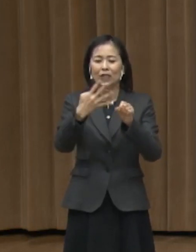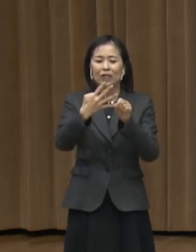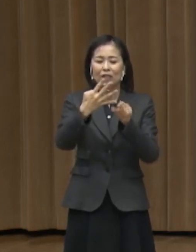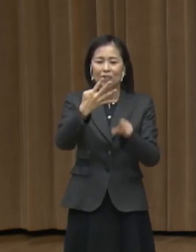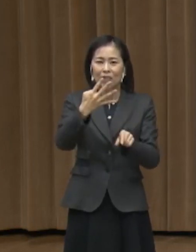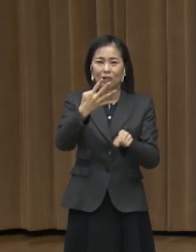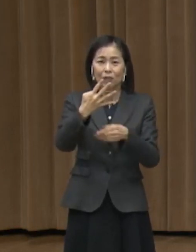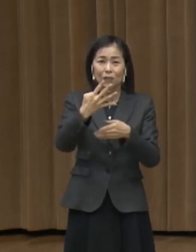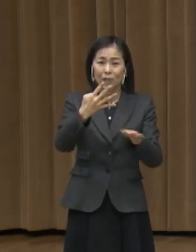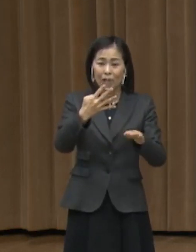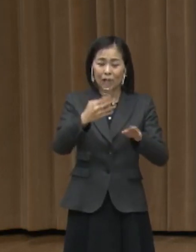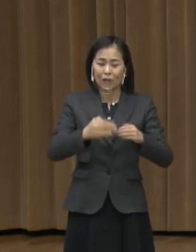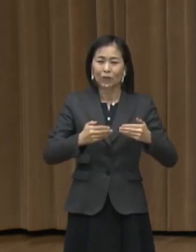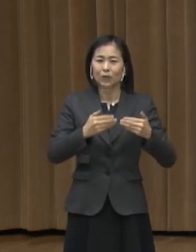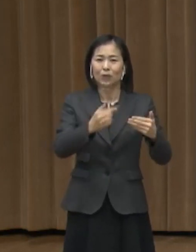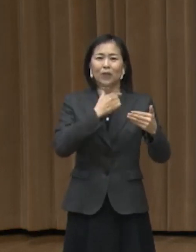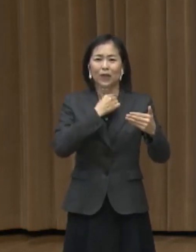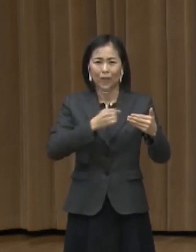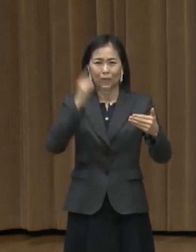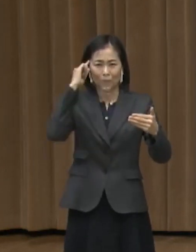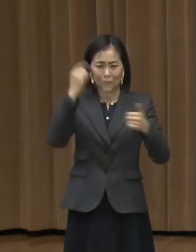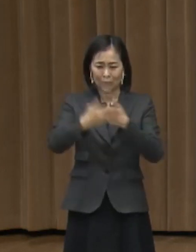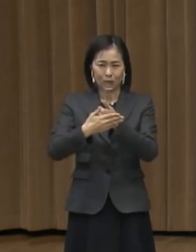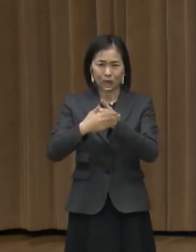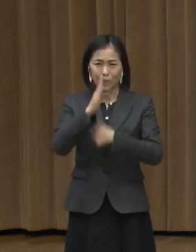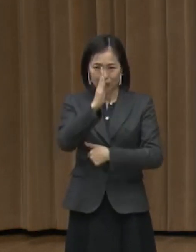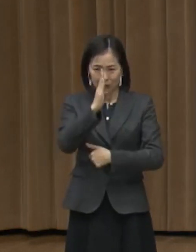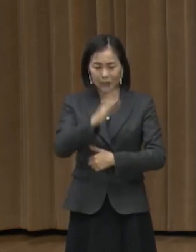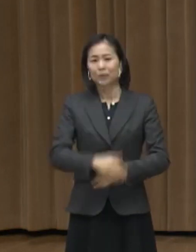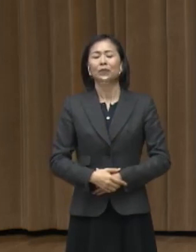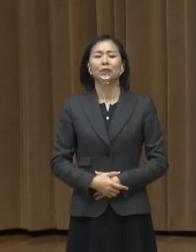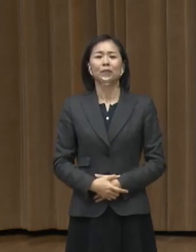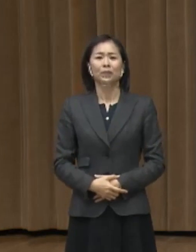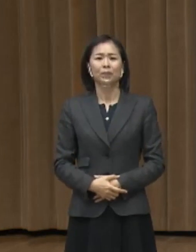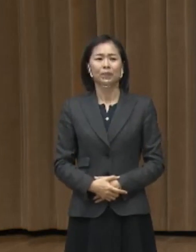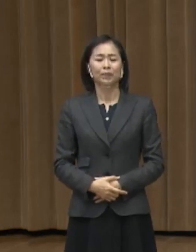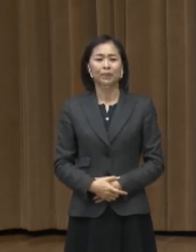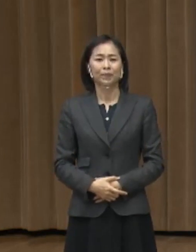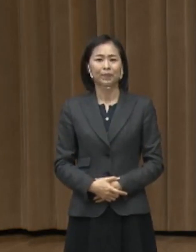み出したいと思いますので、ご協力をお願いいたします。 ありがとうございます。